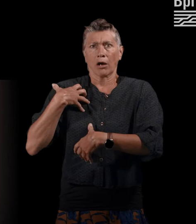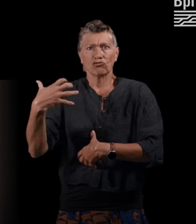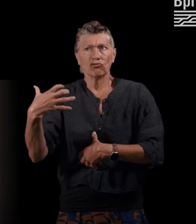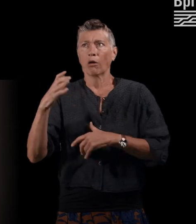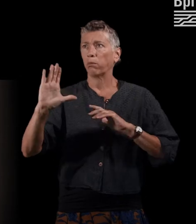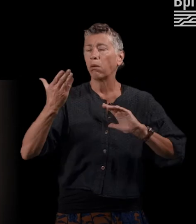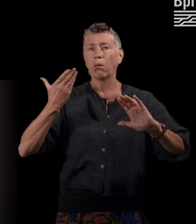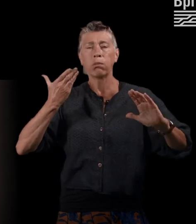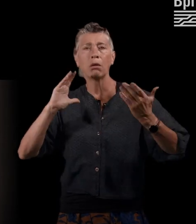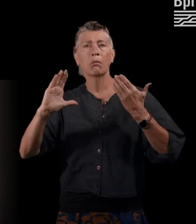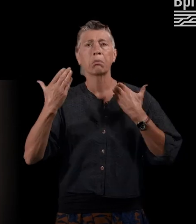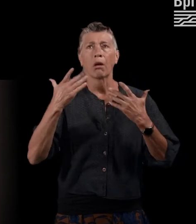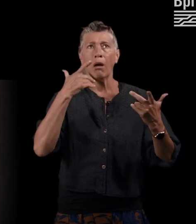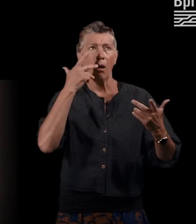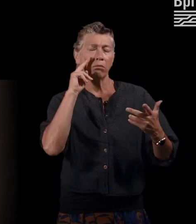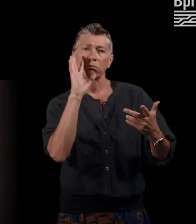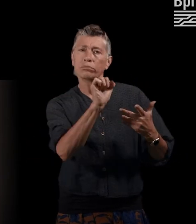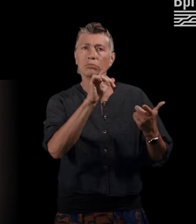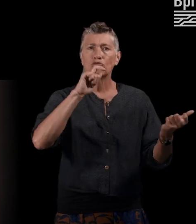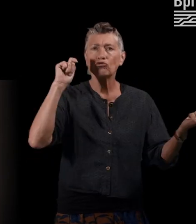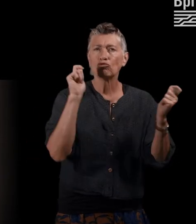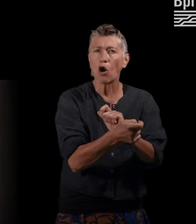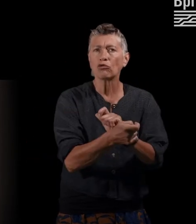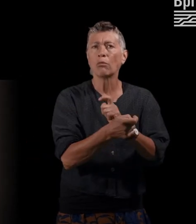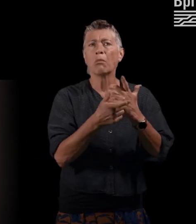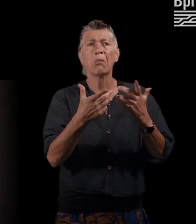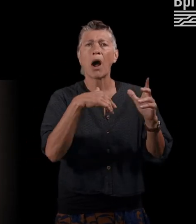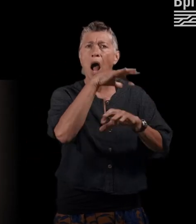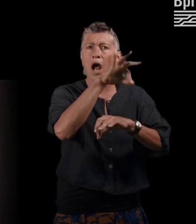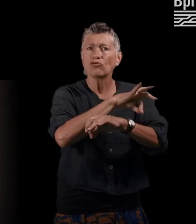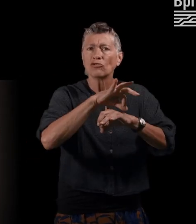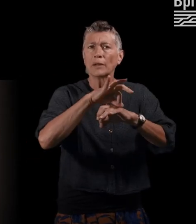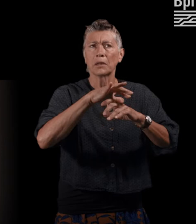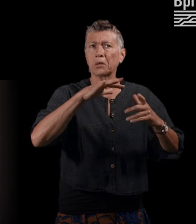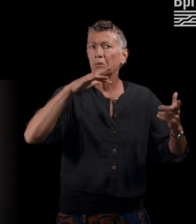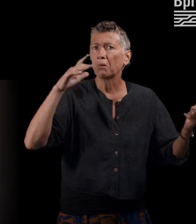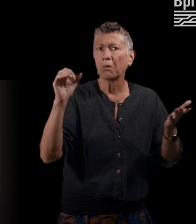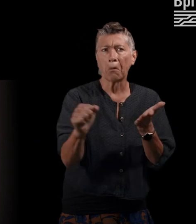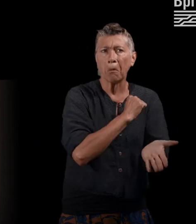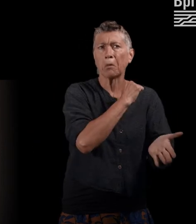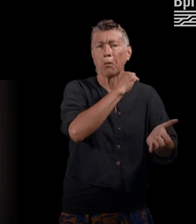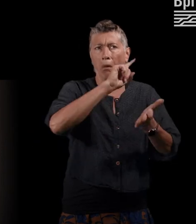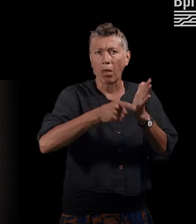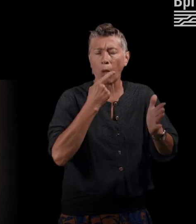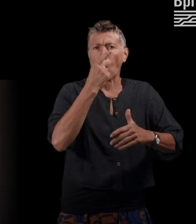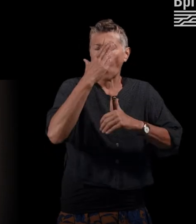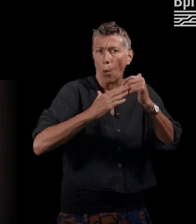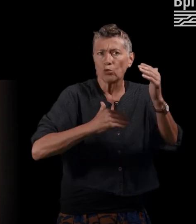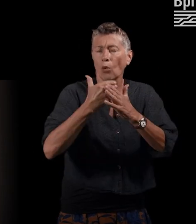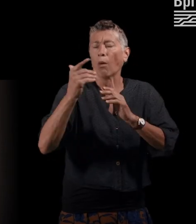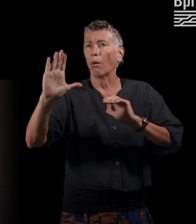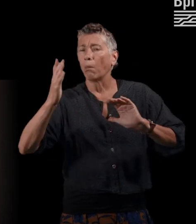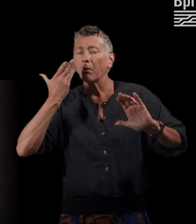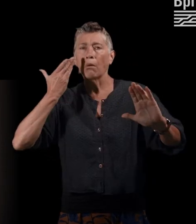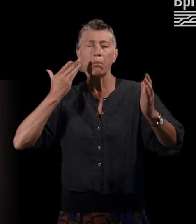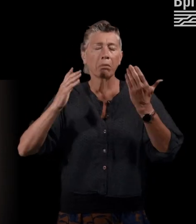côté, on voit les changements qui ont eu lieu, changements d'architecture, les destructions, les constructions qui